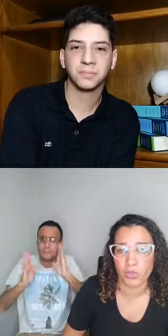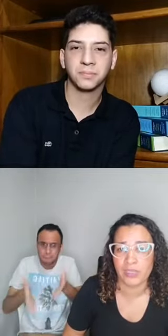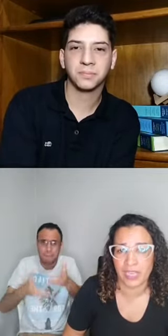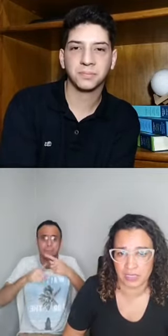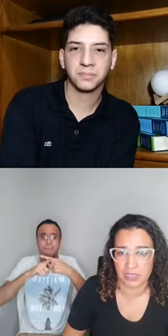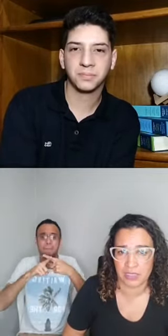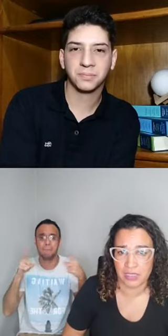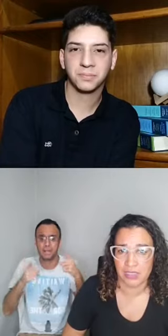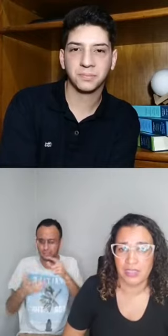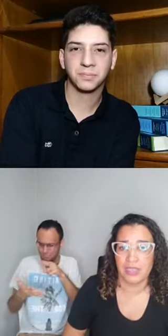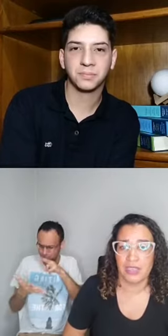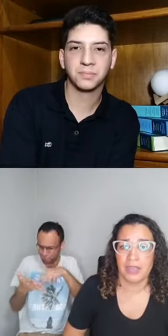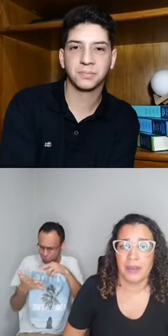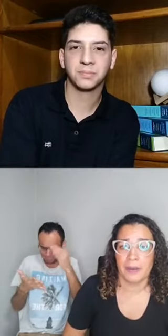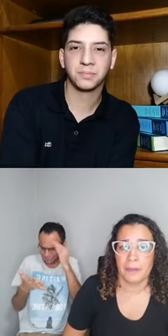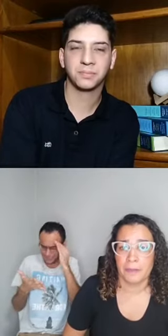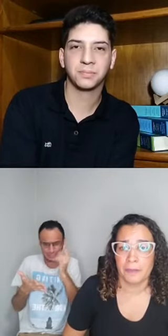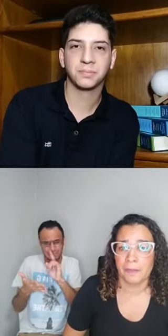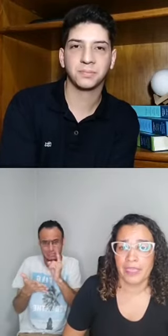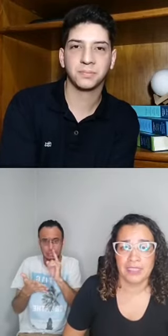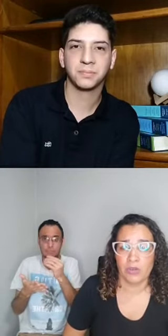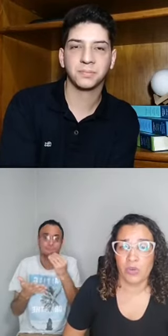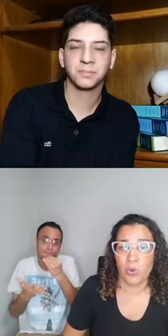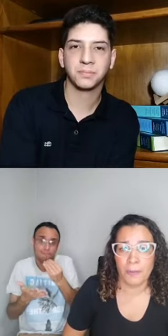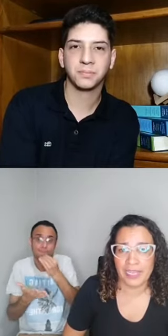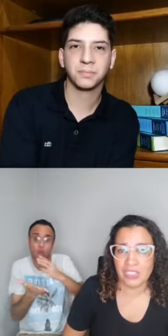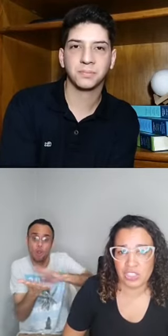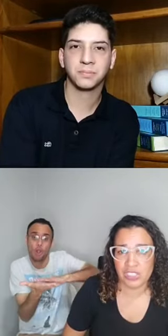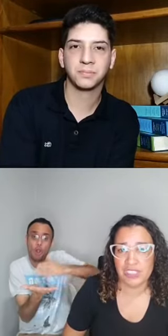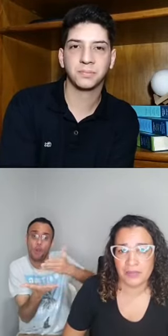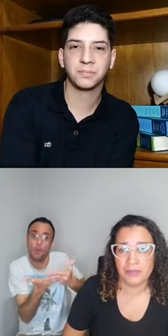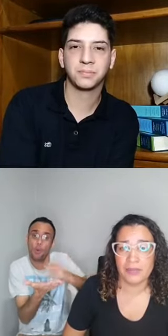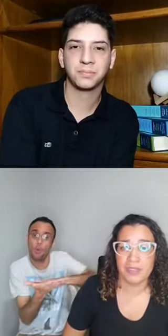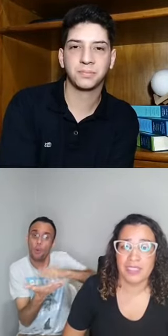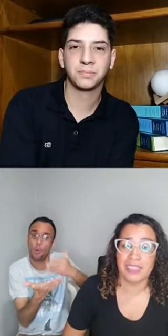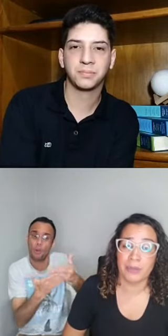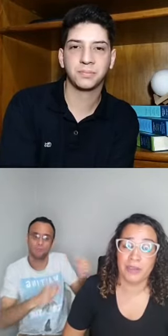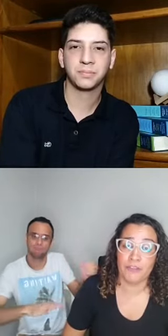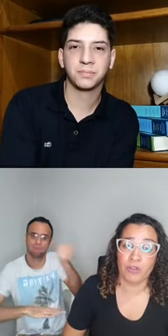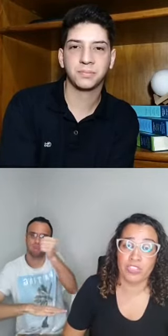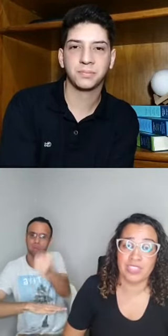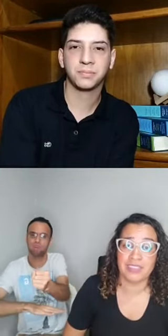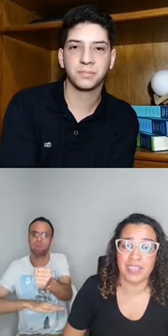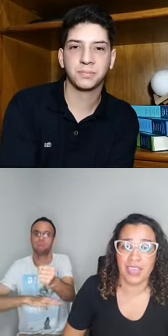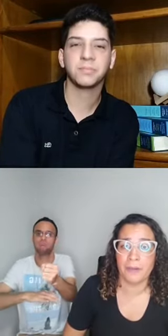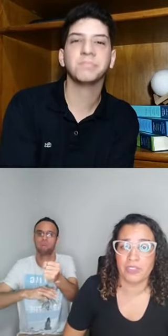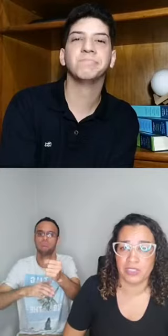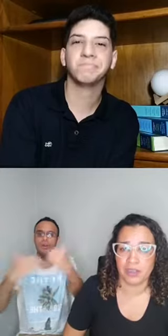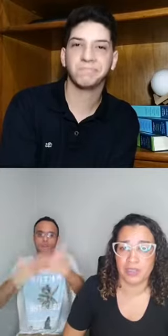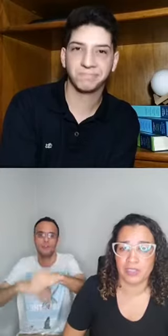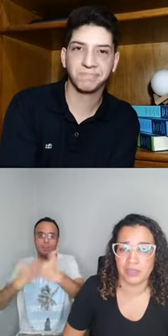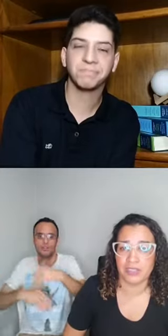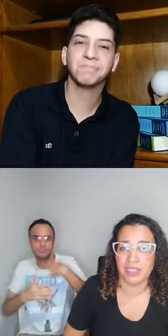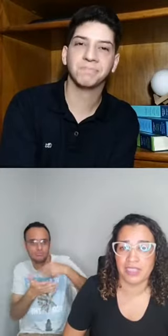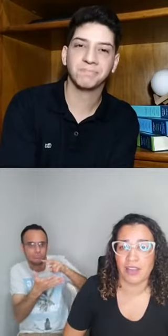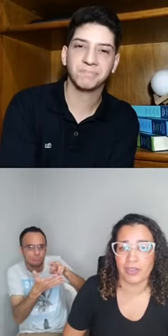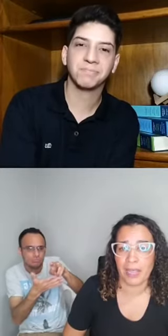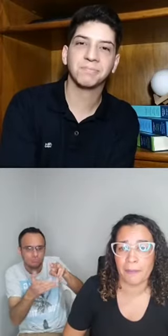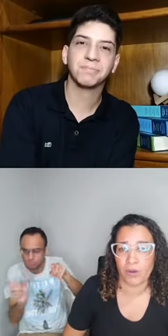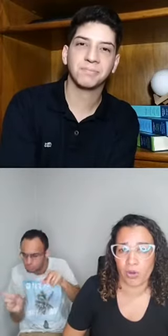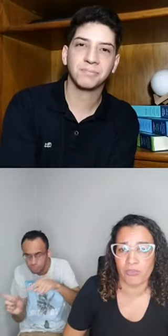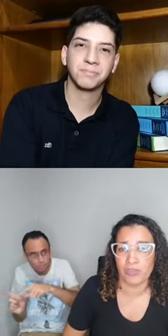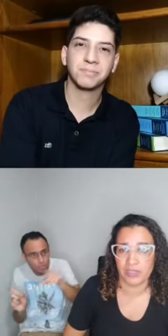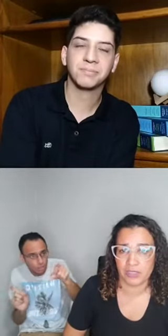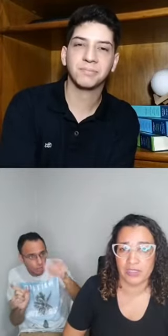no português, né? Então eu não compreendia e também falta de intérprete na hora né, da hora